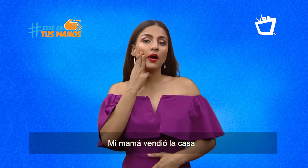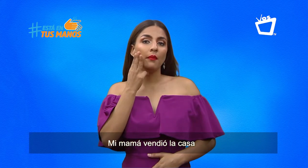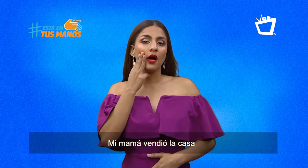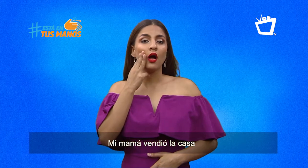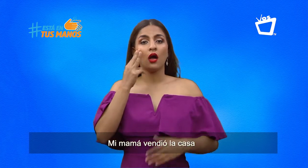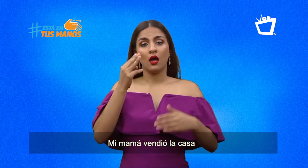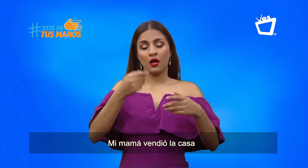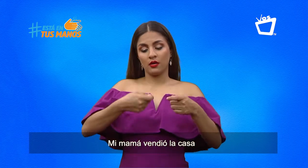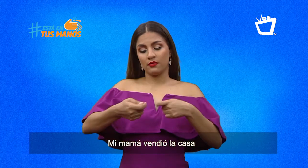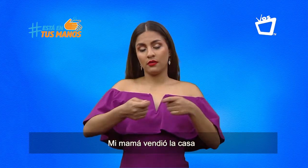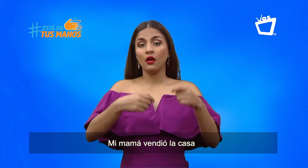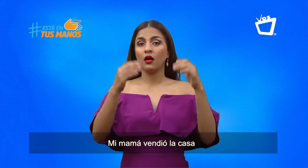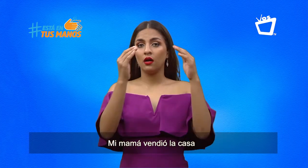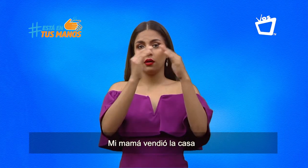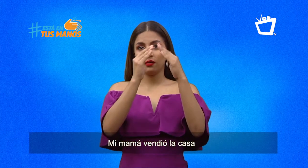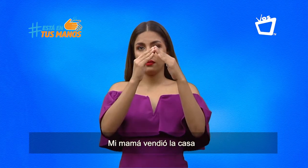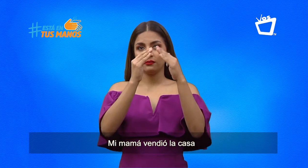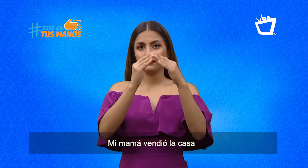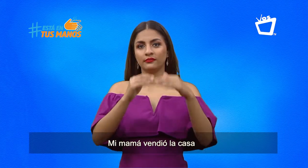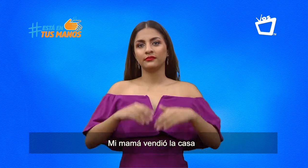mi mamá vendió la casa